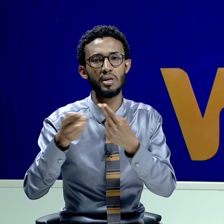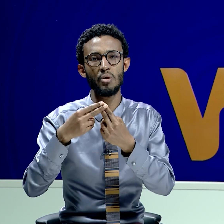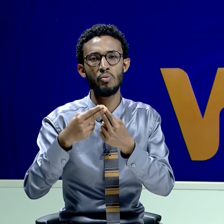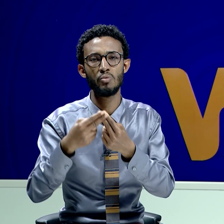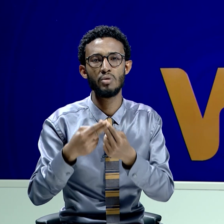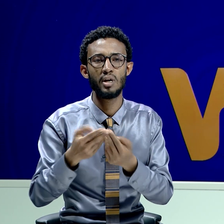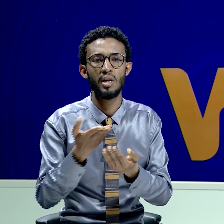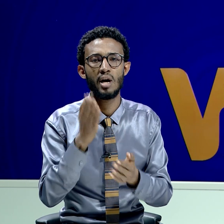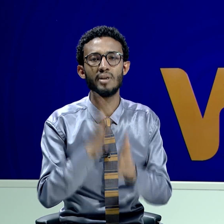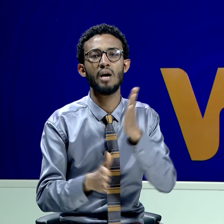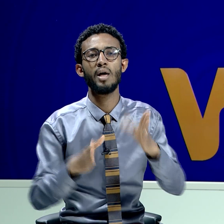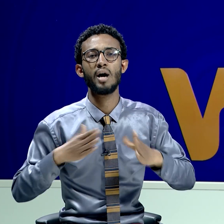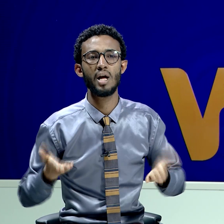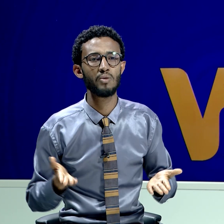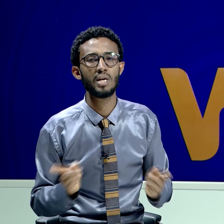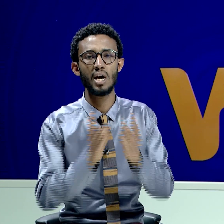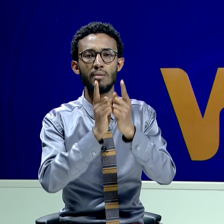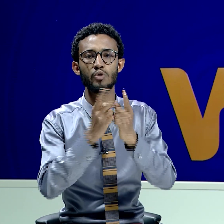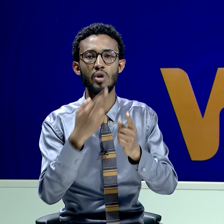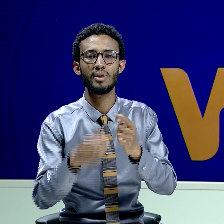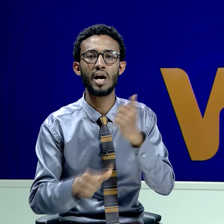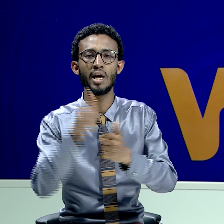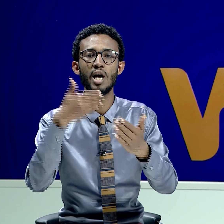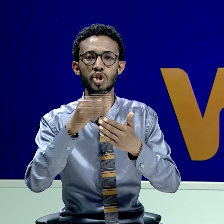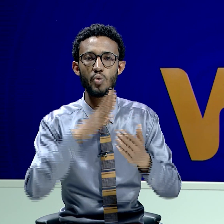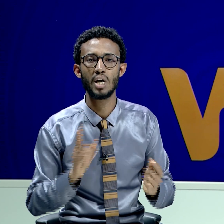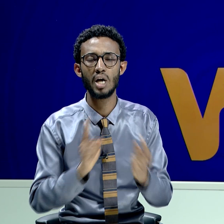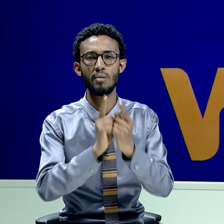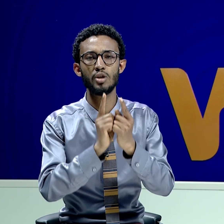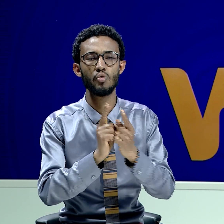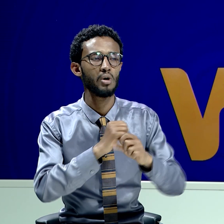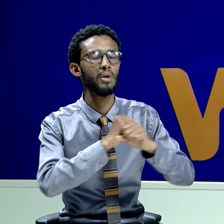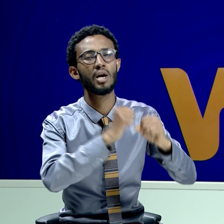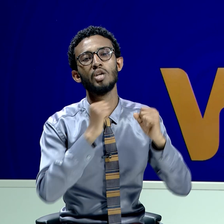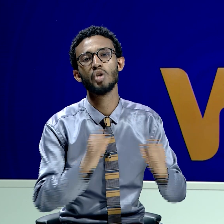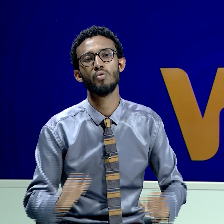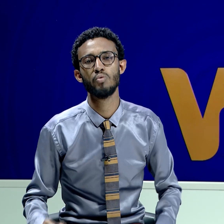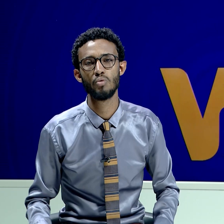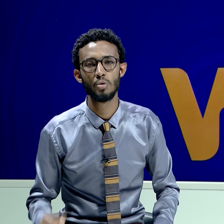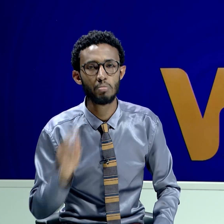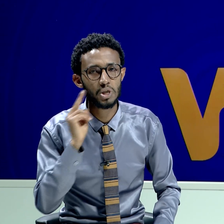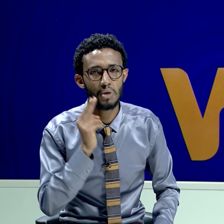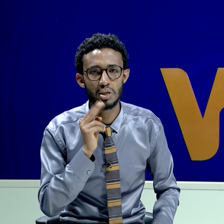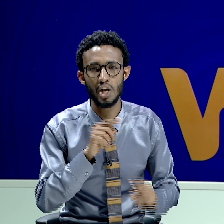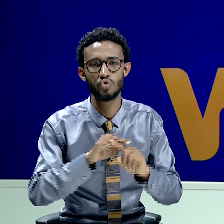ይዘው በጣም ያካላት የሳጋጠማችሁ ወይም ተቀጣሪያችሁ ሰው ሳጋጠማችሁ መለከል ይችላሉ። መስበሰናችሁ